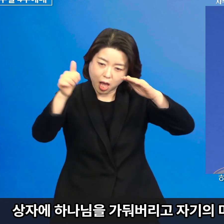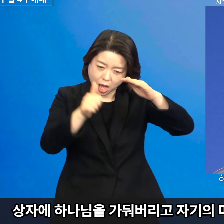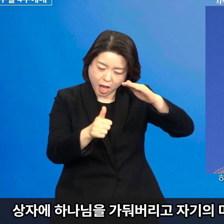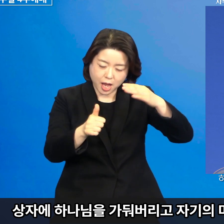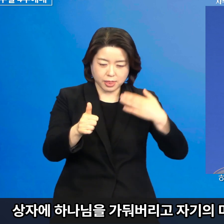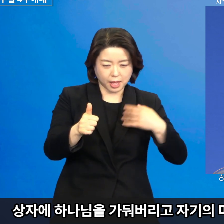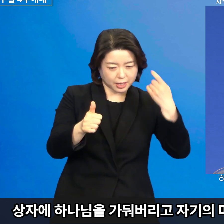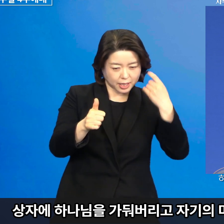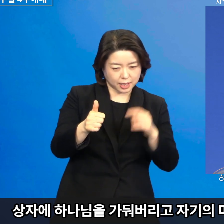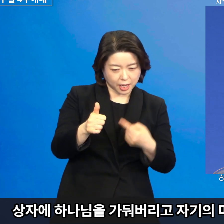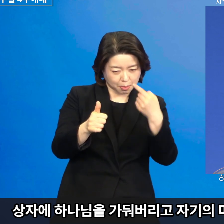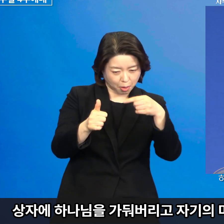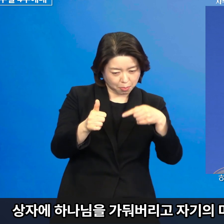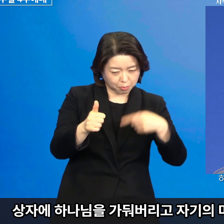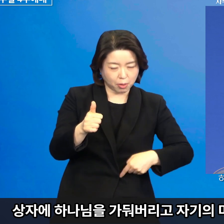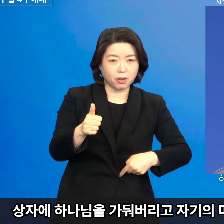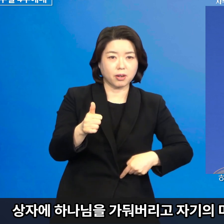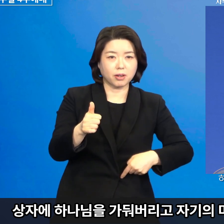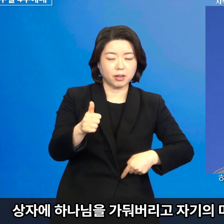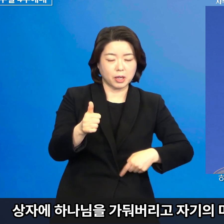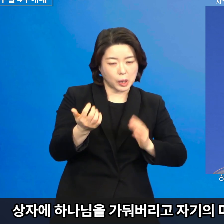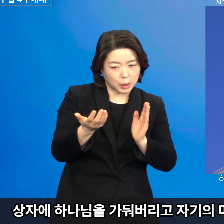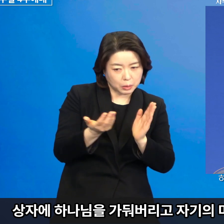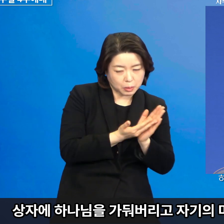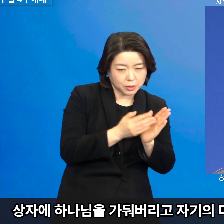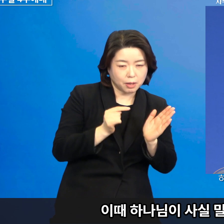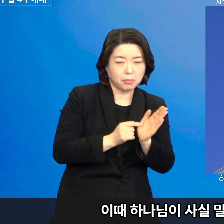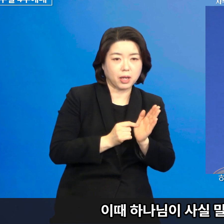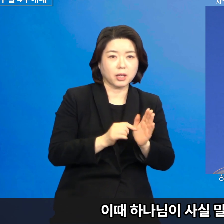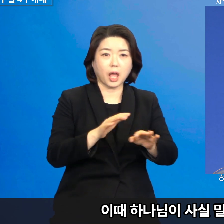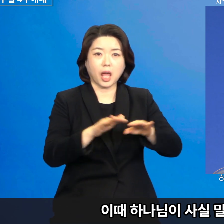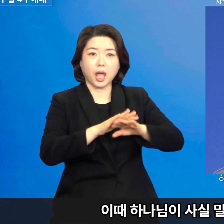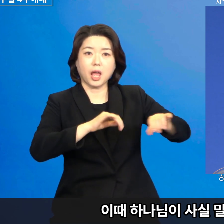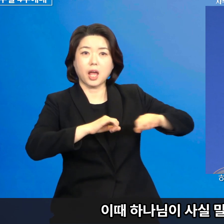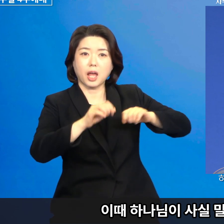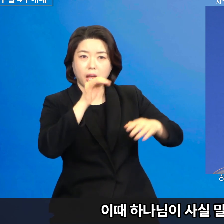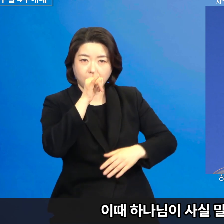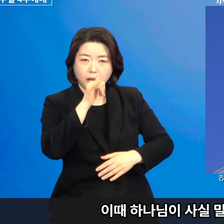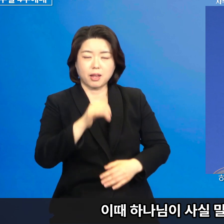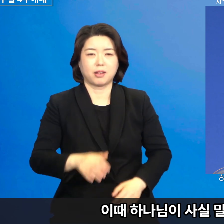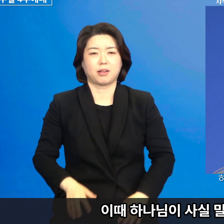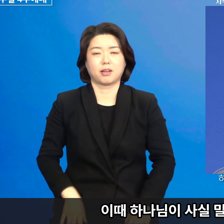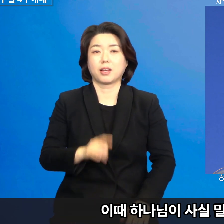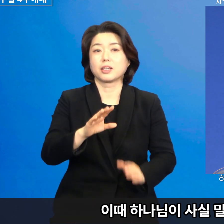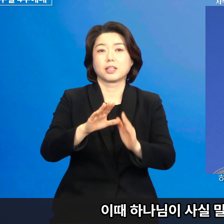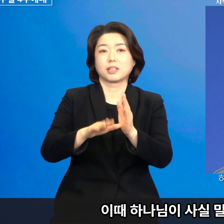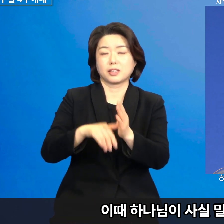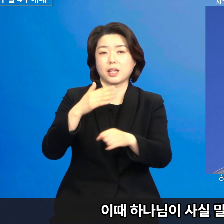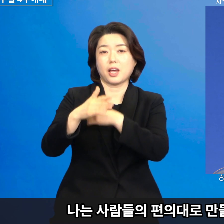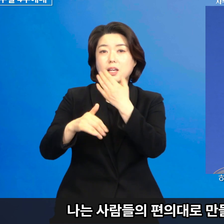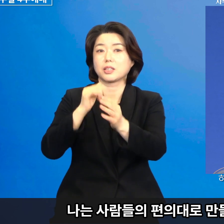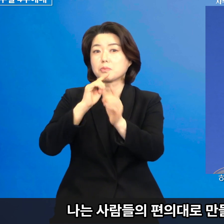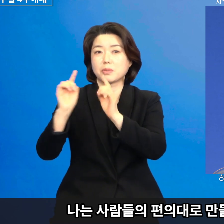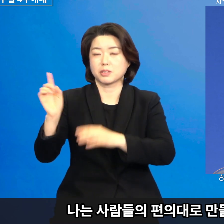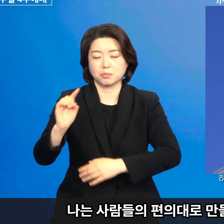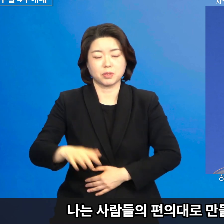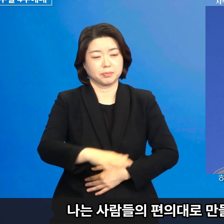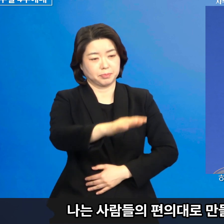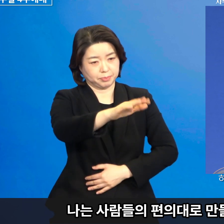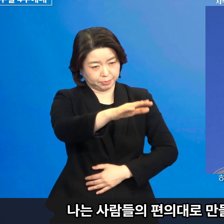가둬버리고 자기의 마음대로 일을 처리해 버린 것입니다. 이때 하나님이 사실 말씀하신 것이 다윗아,